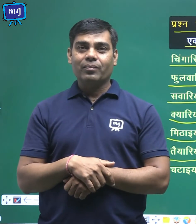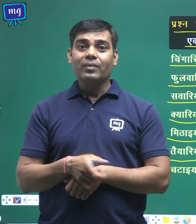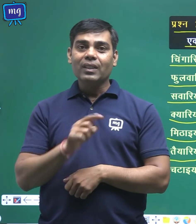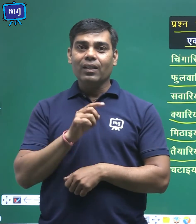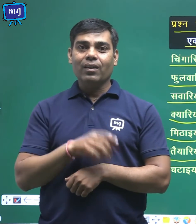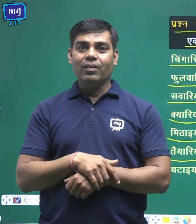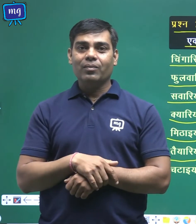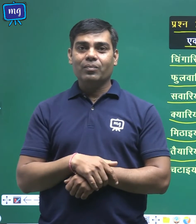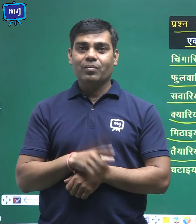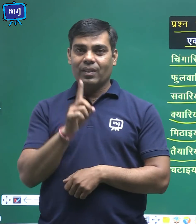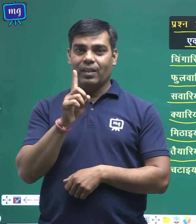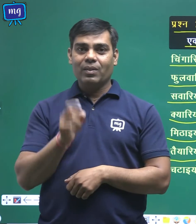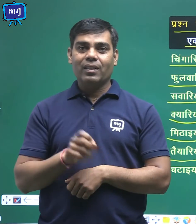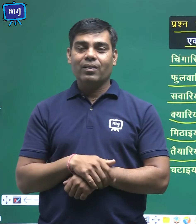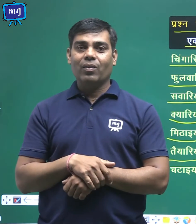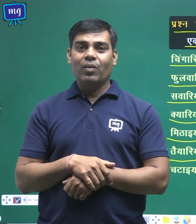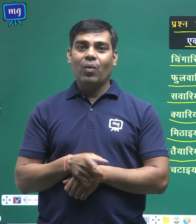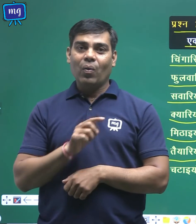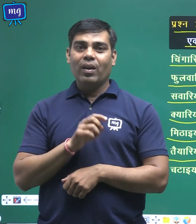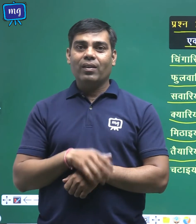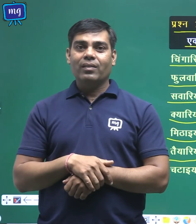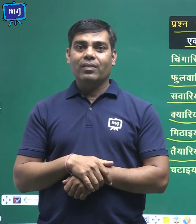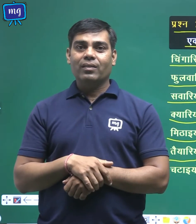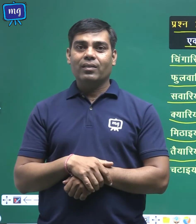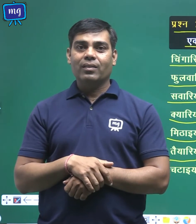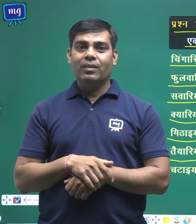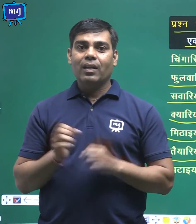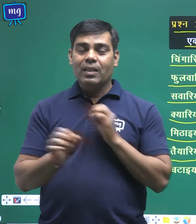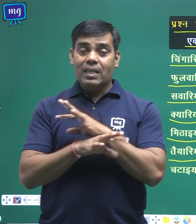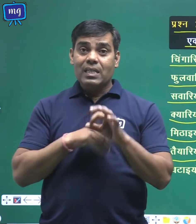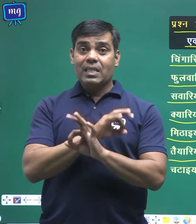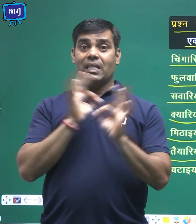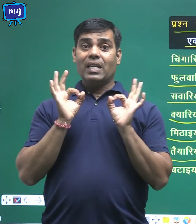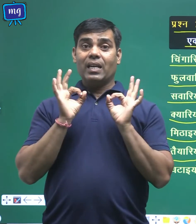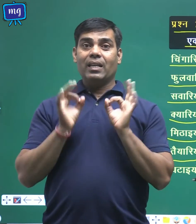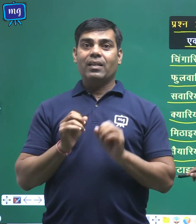का एक वचन होगा तैयारी।